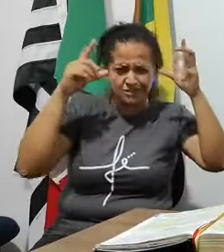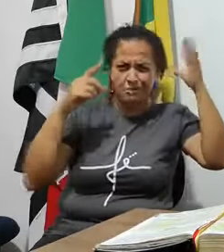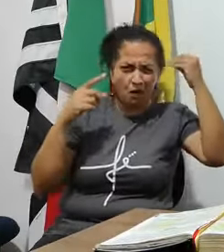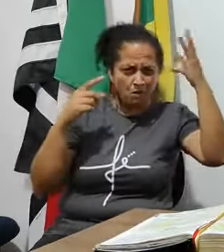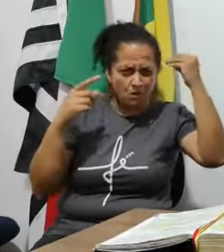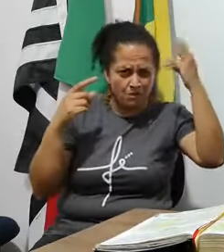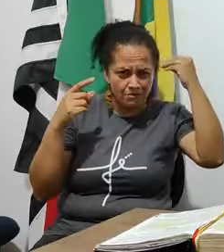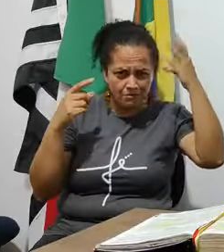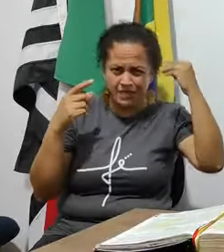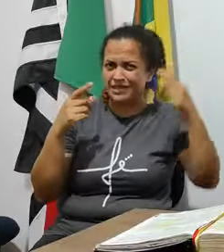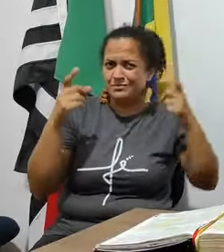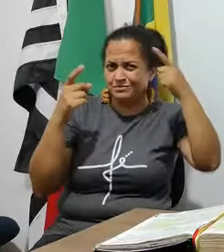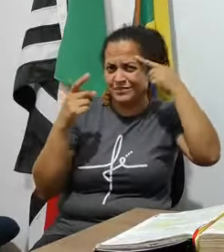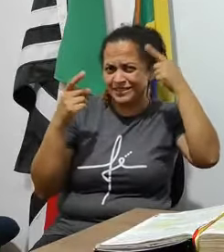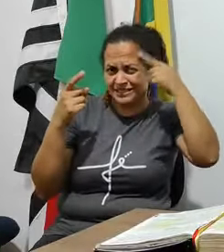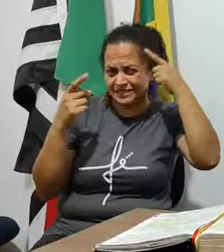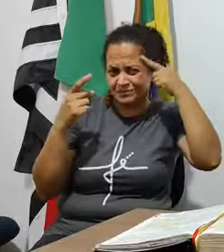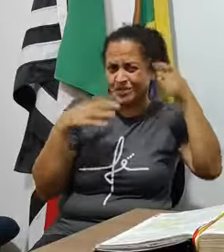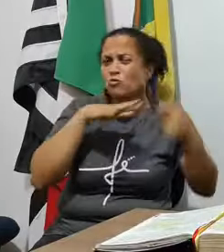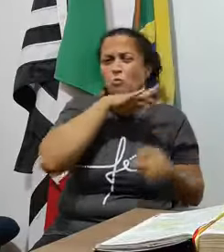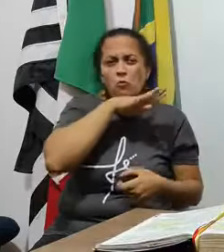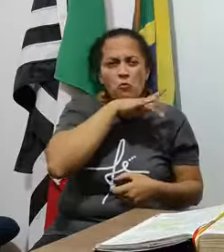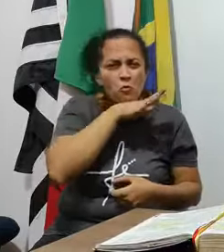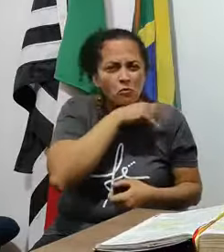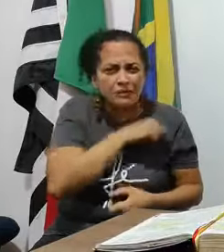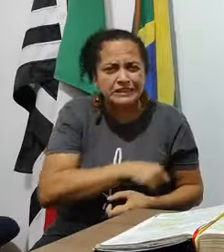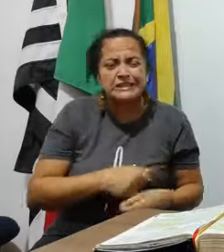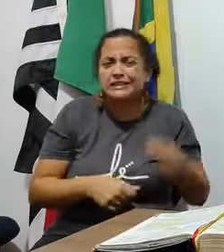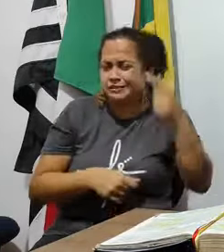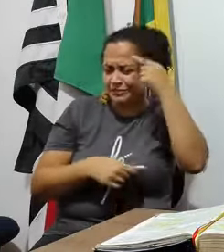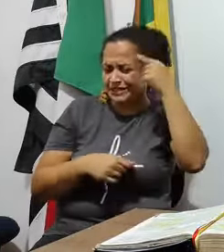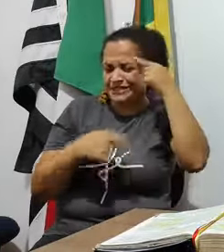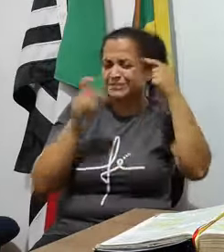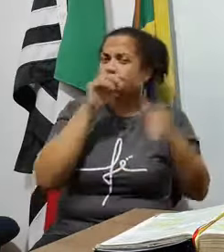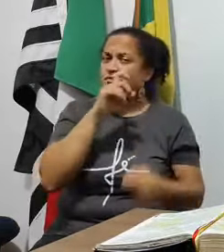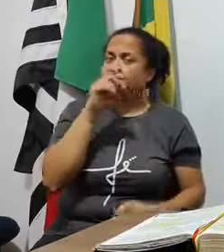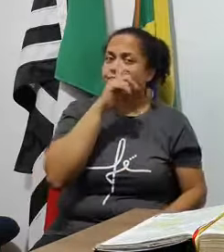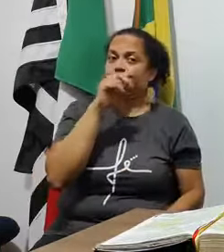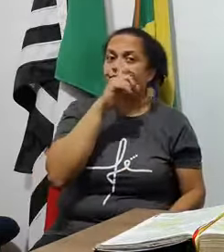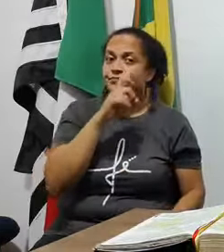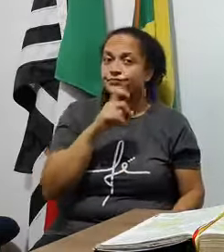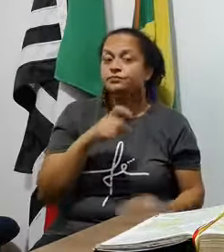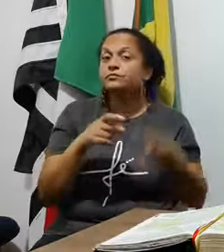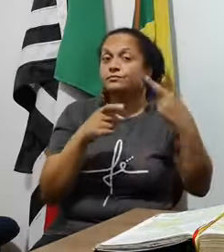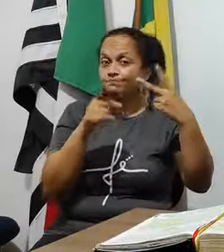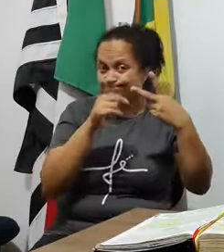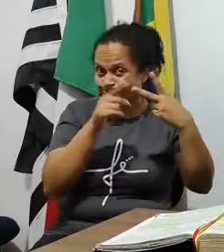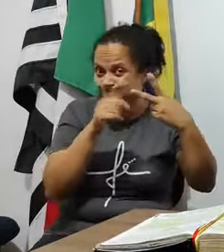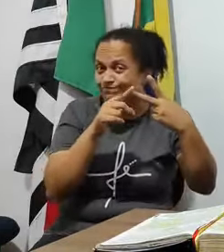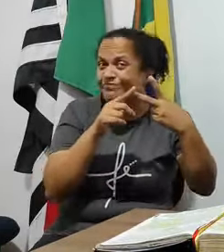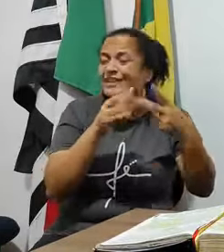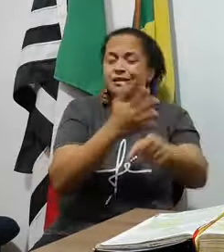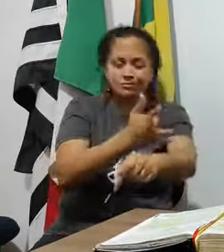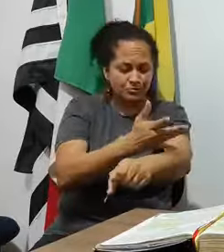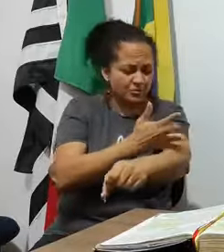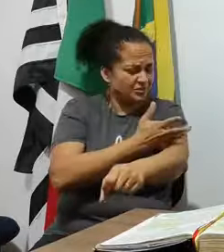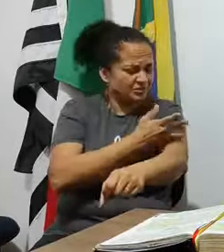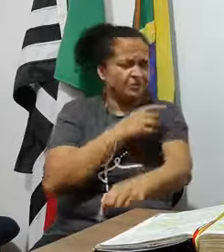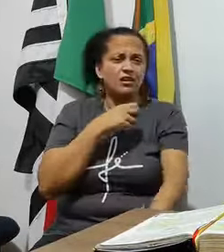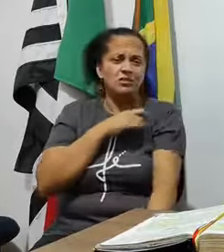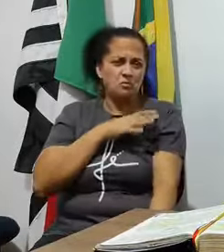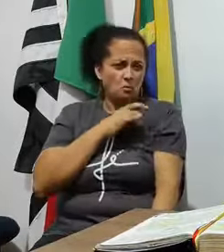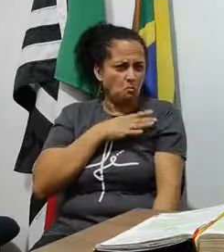negativos, pensamentos pessimistas, pensamentos mentirosos, atacar nossas emoções com